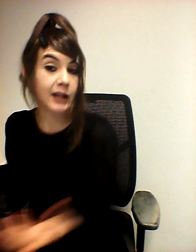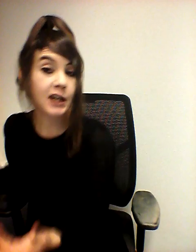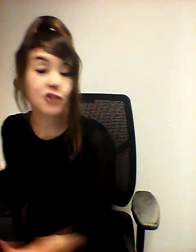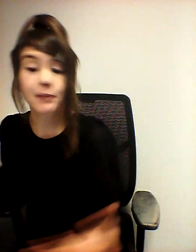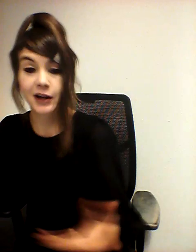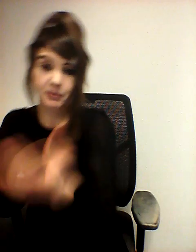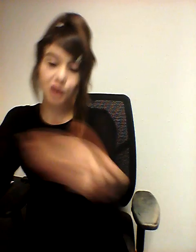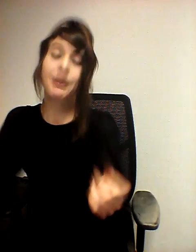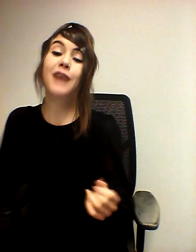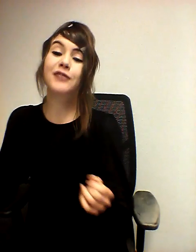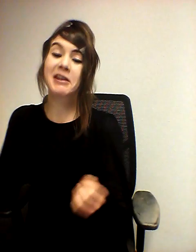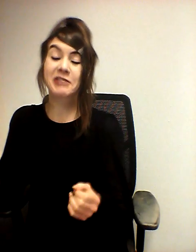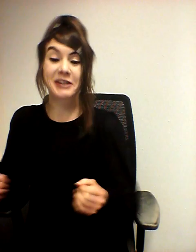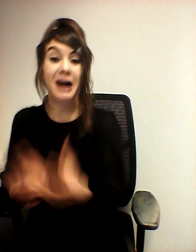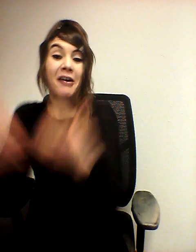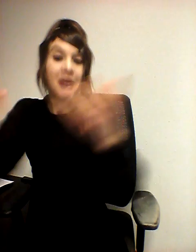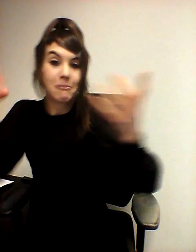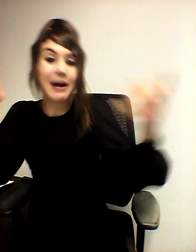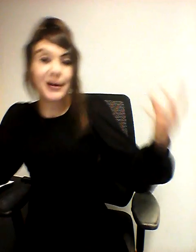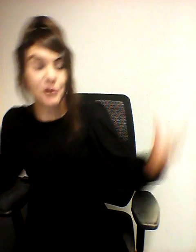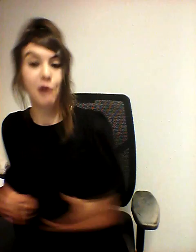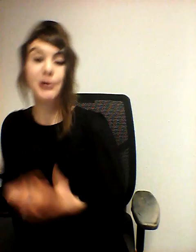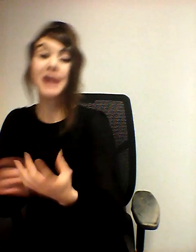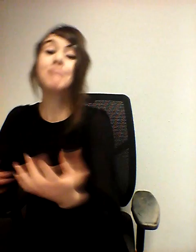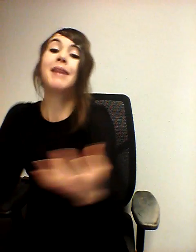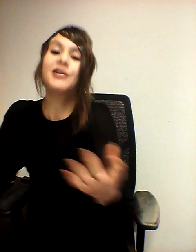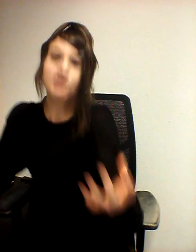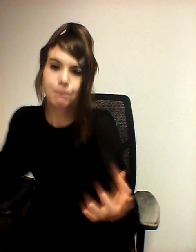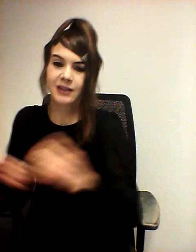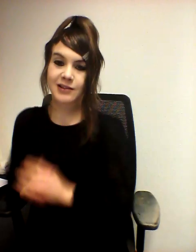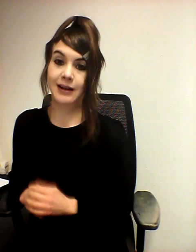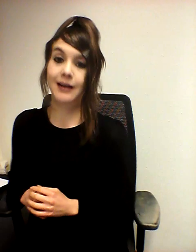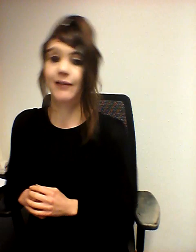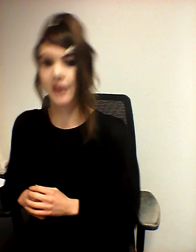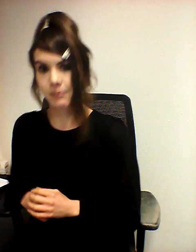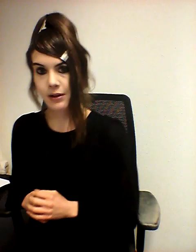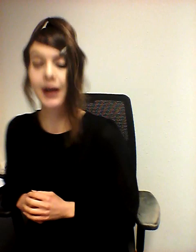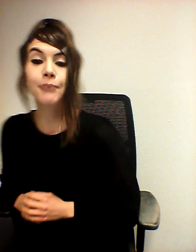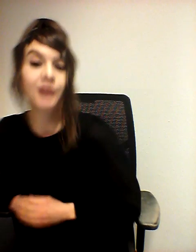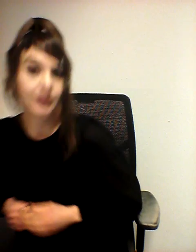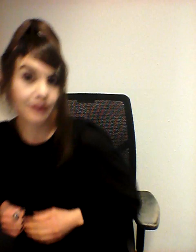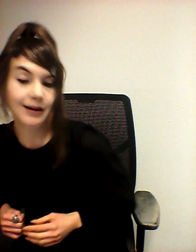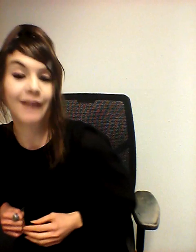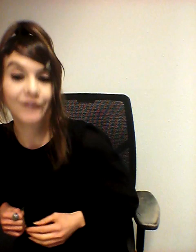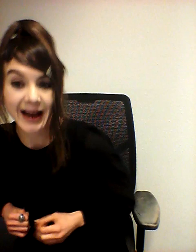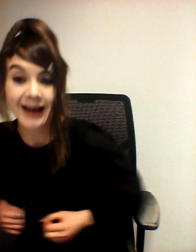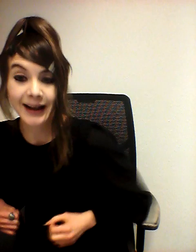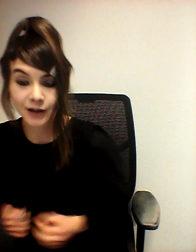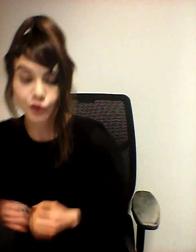eerst maar eens in mijn spijsverteringskanaal, maar dus ook in mijn spiercellen, want hij begrijpt. Ja, daar is